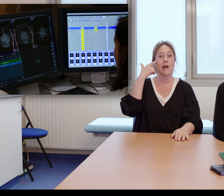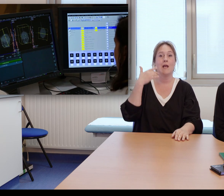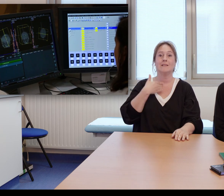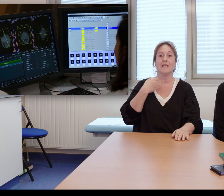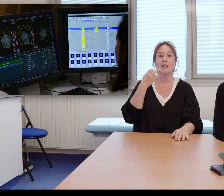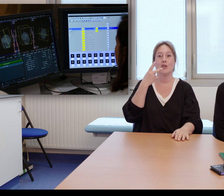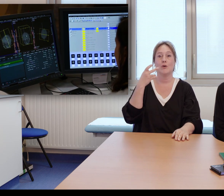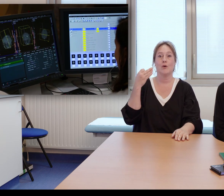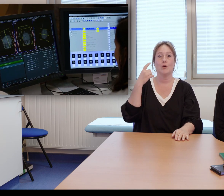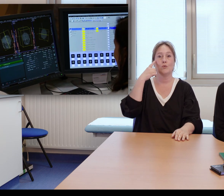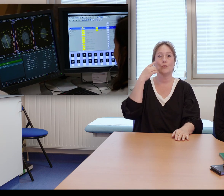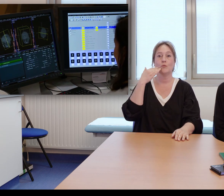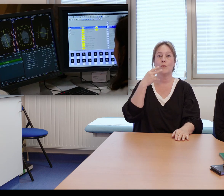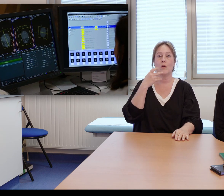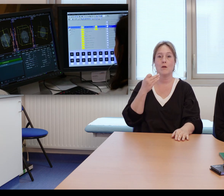ton corps.